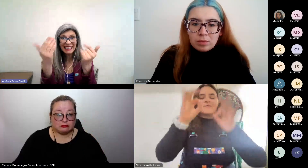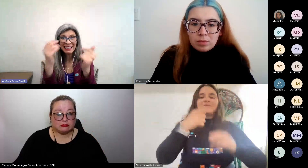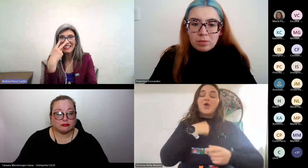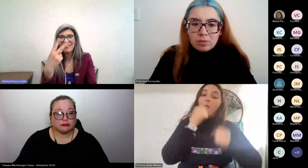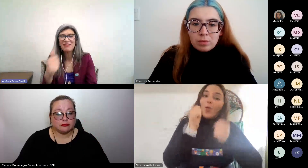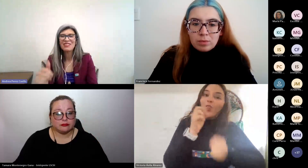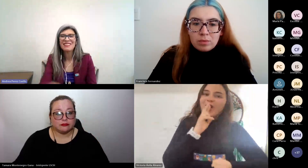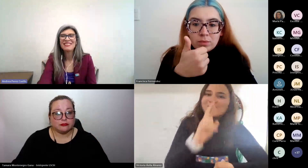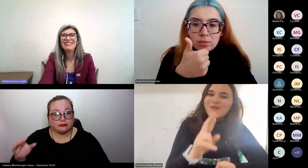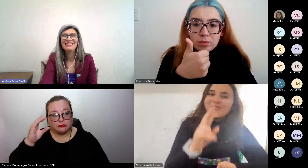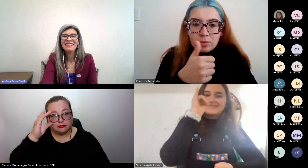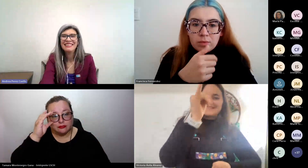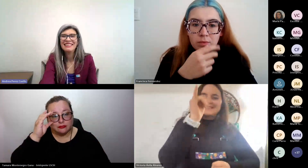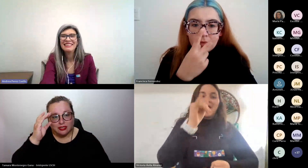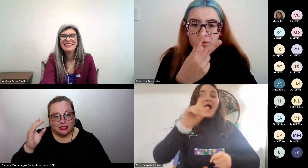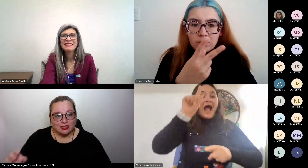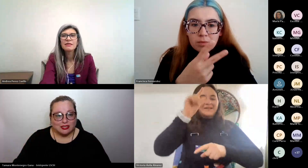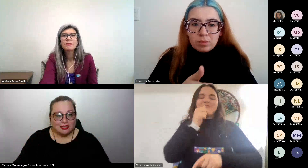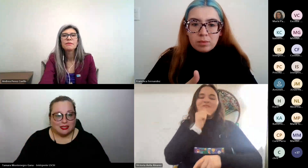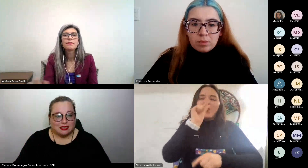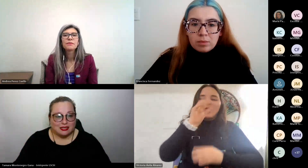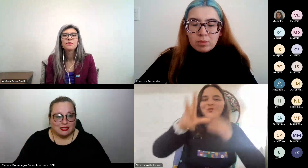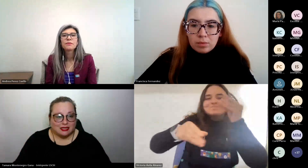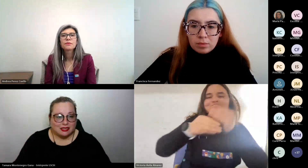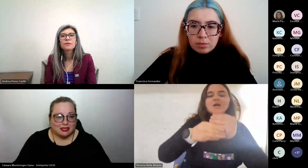Sí, sí te vemos.